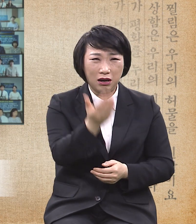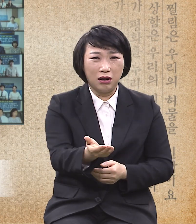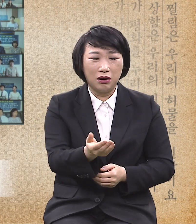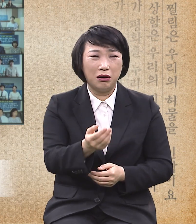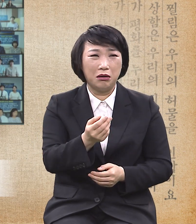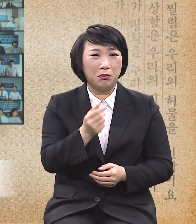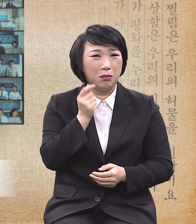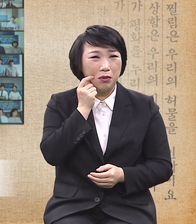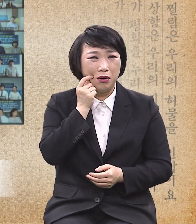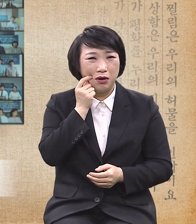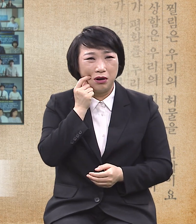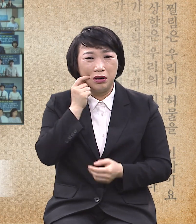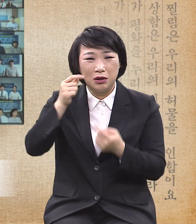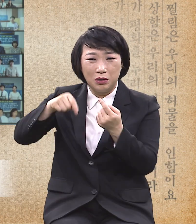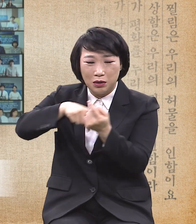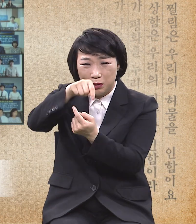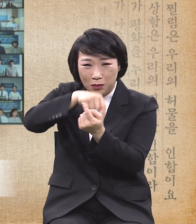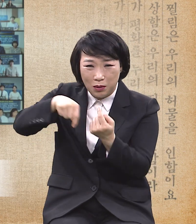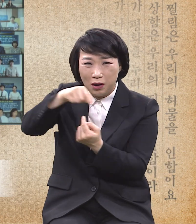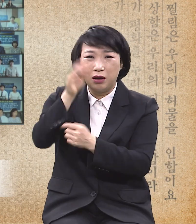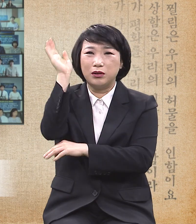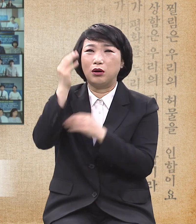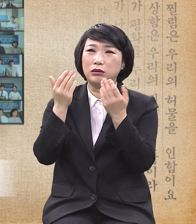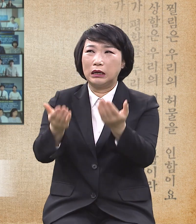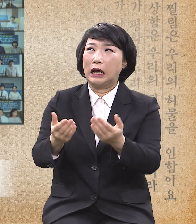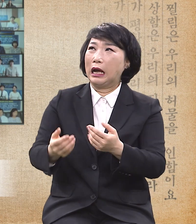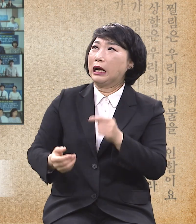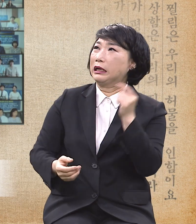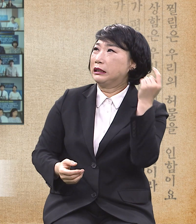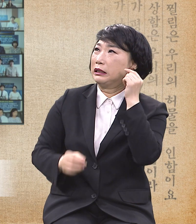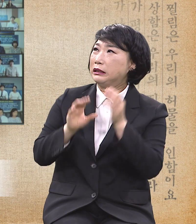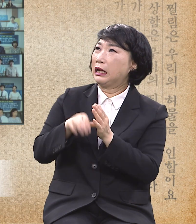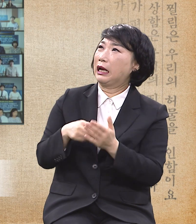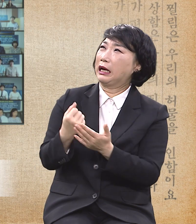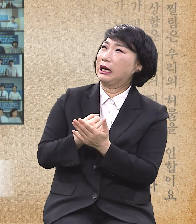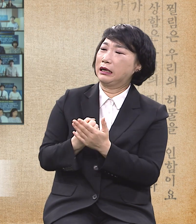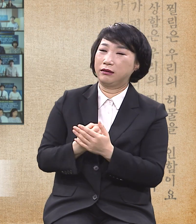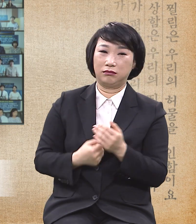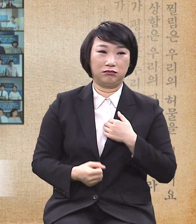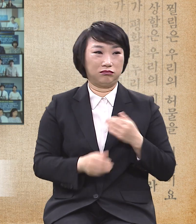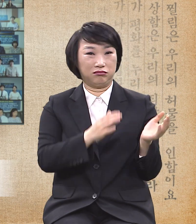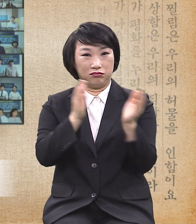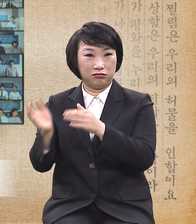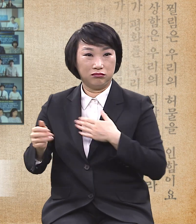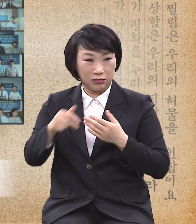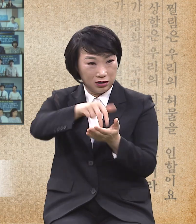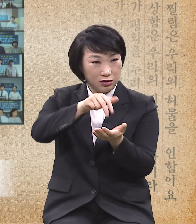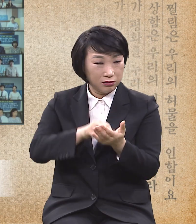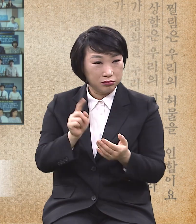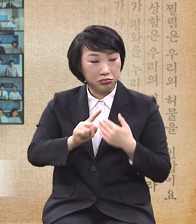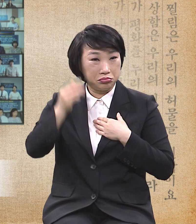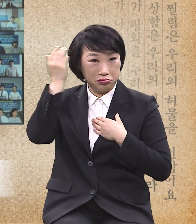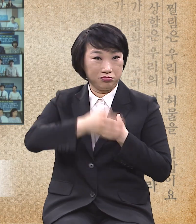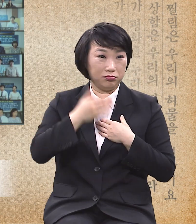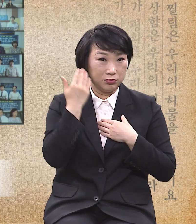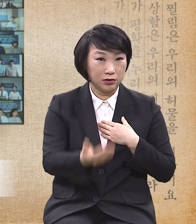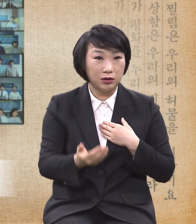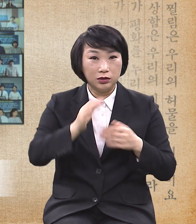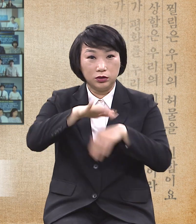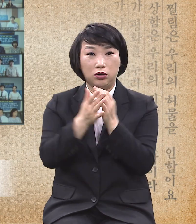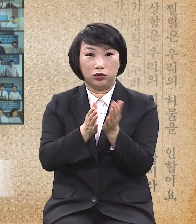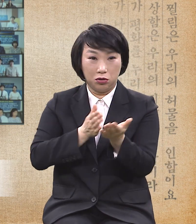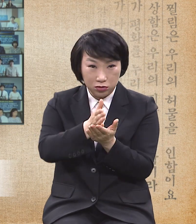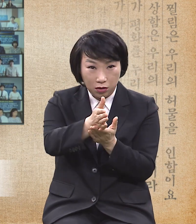보면 참 딱합니다. 나 같으면 바로 말해 성경 그대로 안 믿으면 죽어